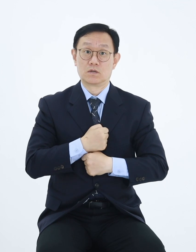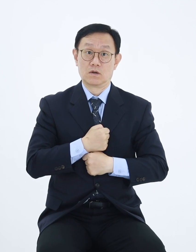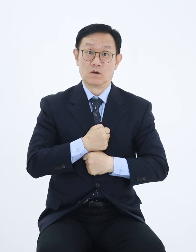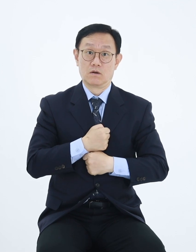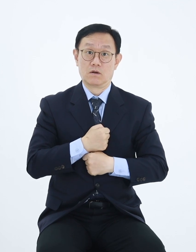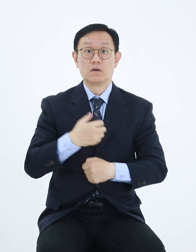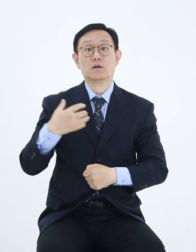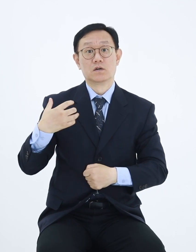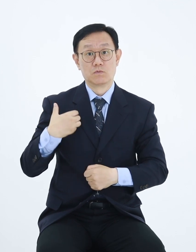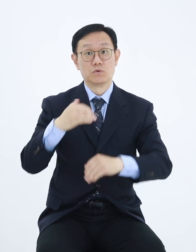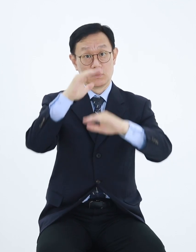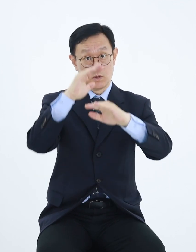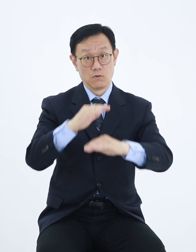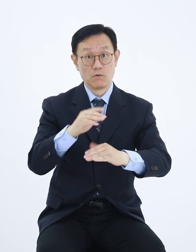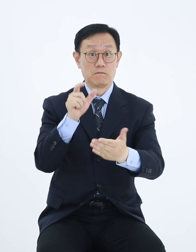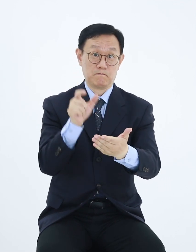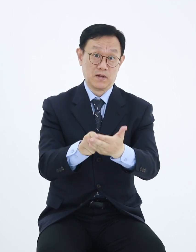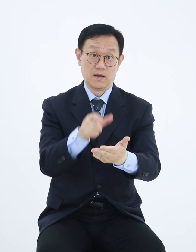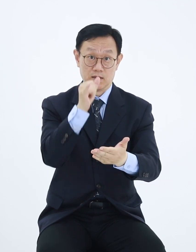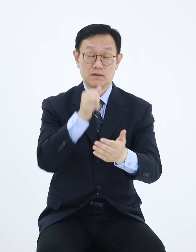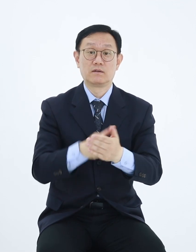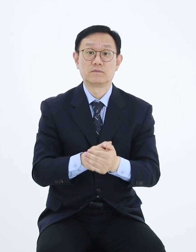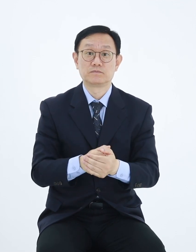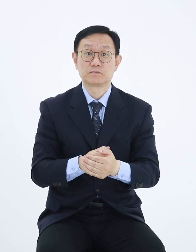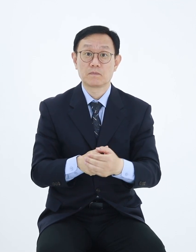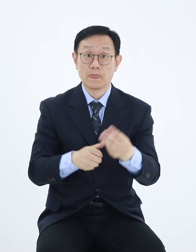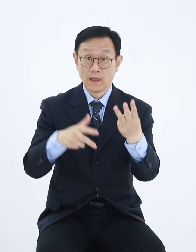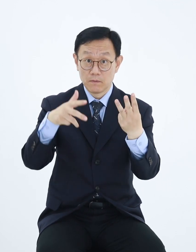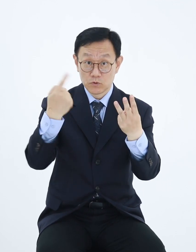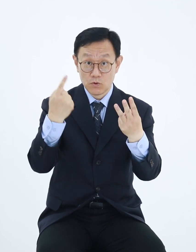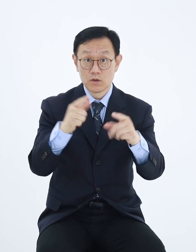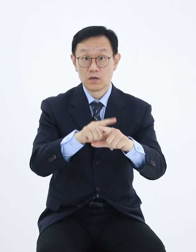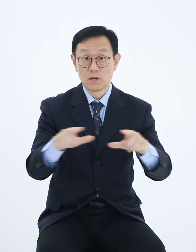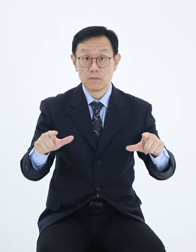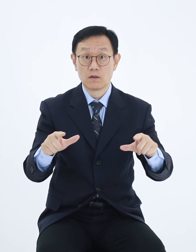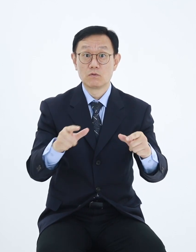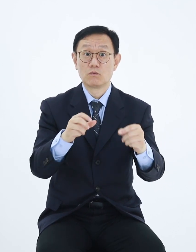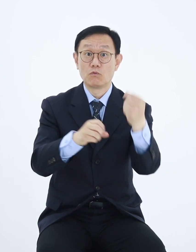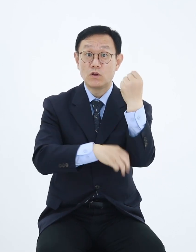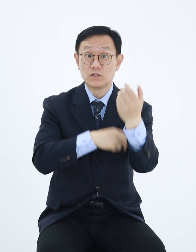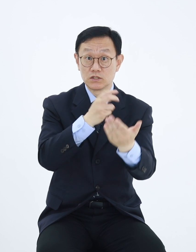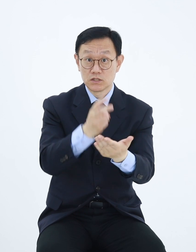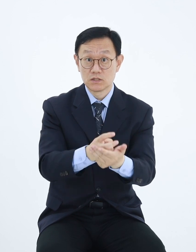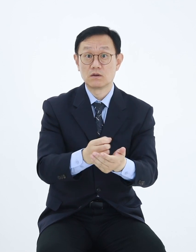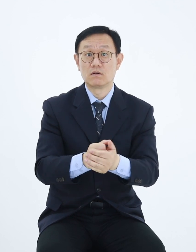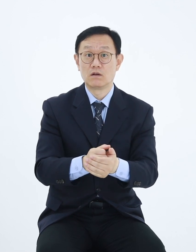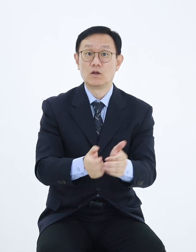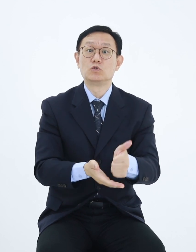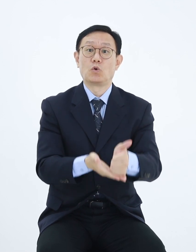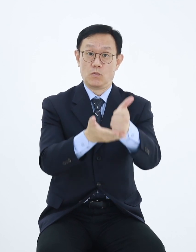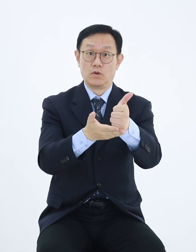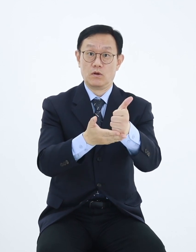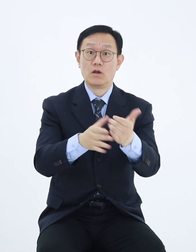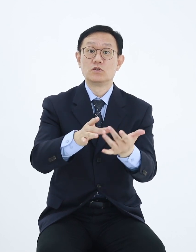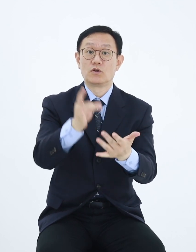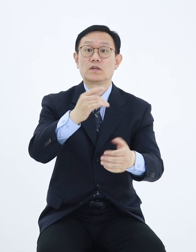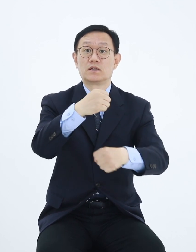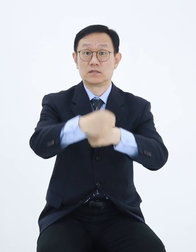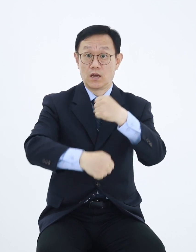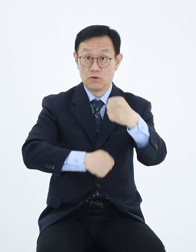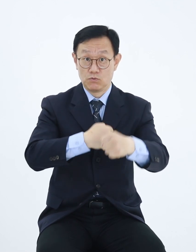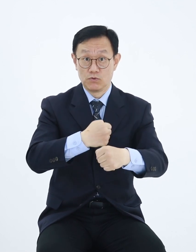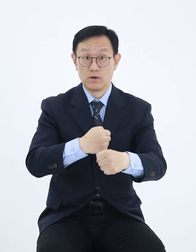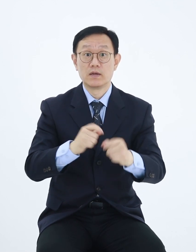원칙과 의무가 규정되어 있습니다. 제3조 일반 원칙은 천부적인 존엄성, 선택의